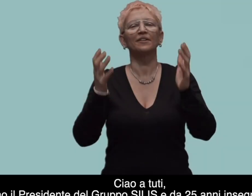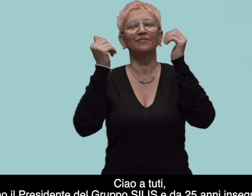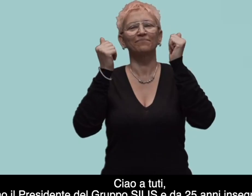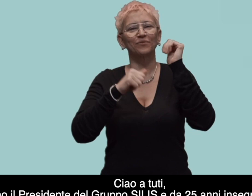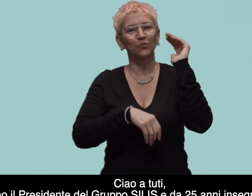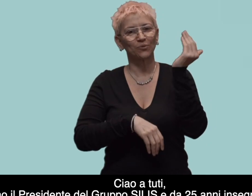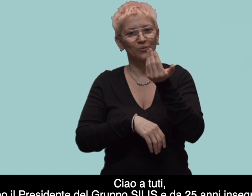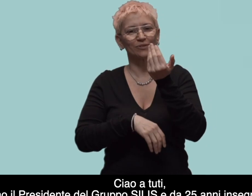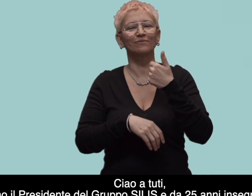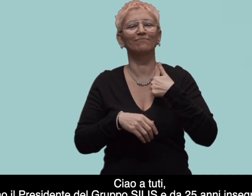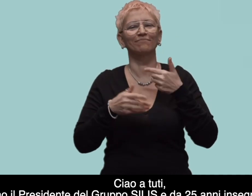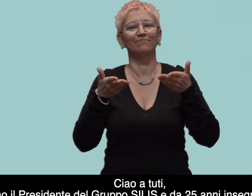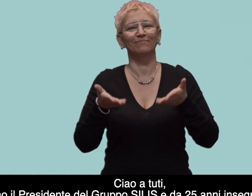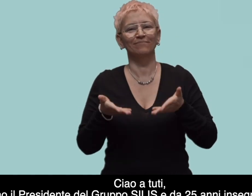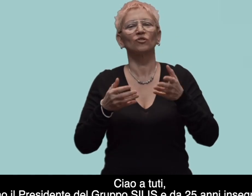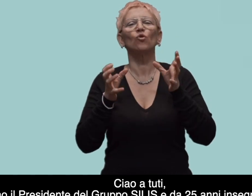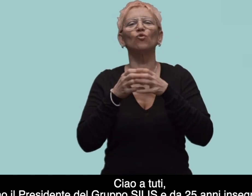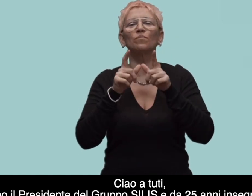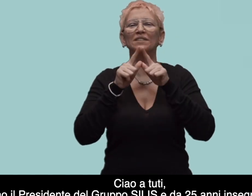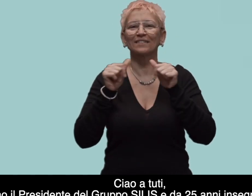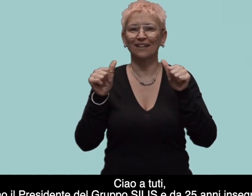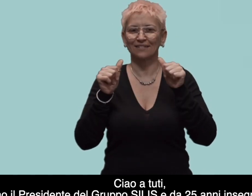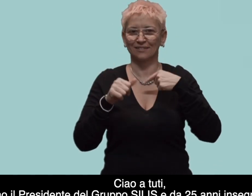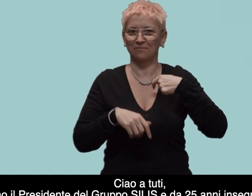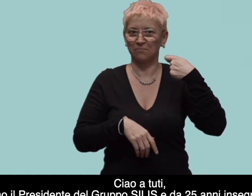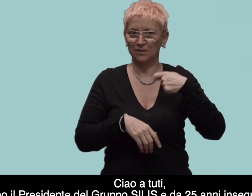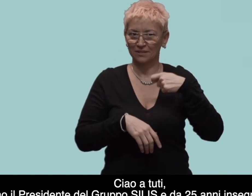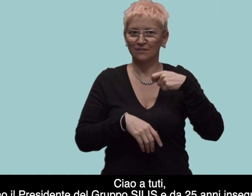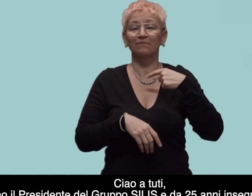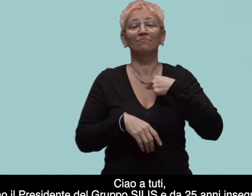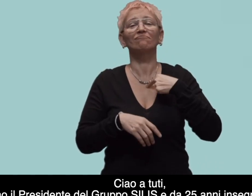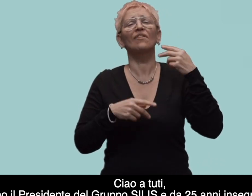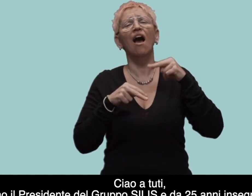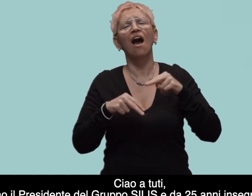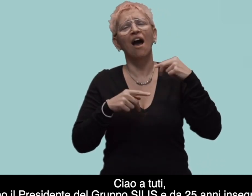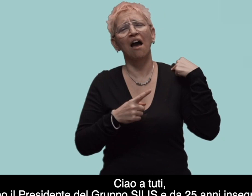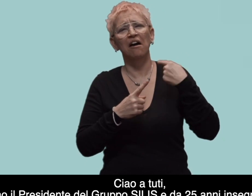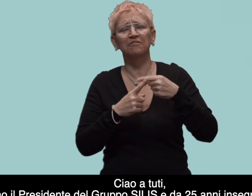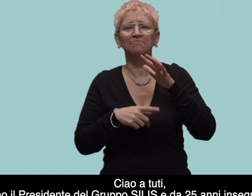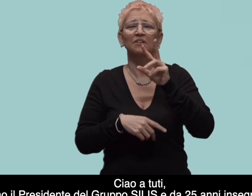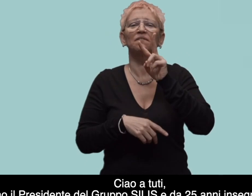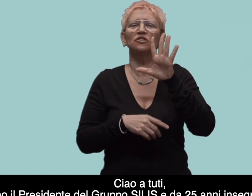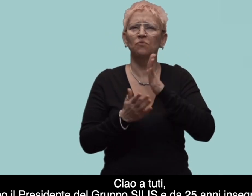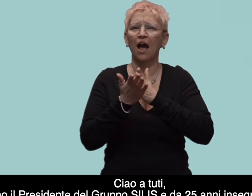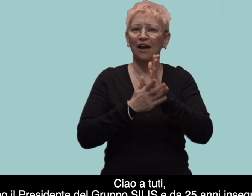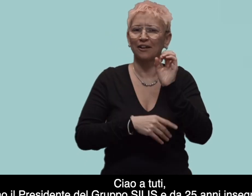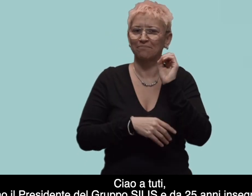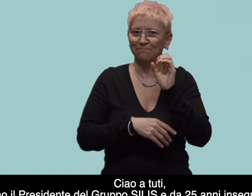tutti io sono il presidente del gruppo silis e da 25 anni insegno la rissa